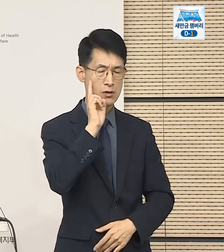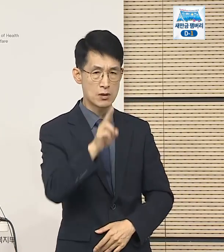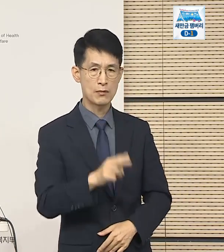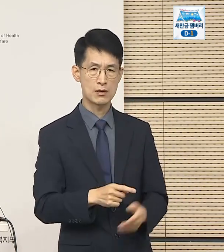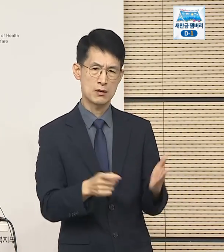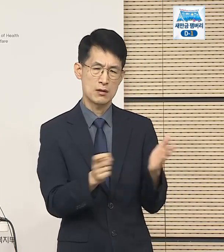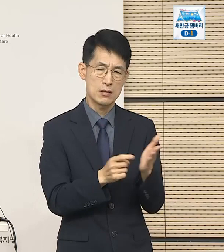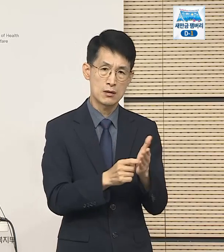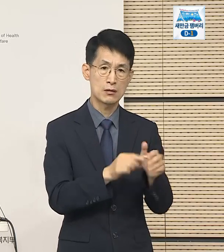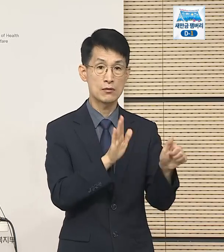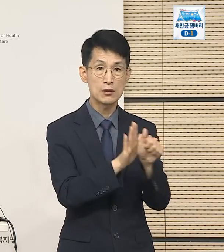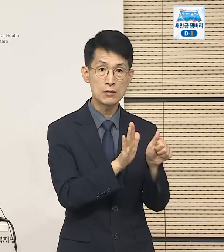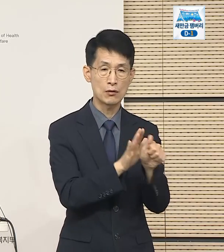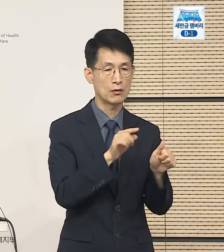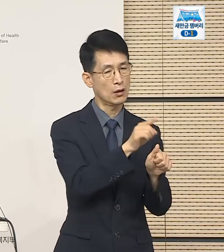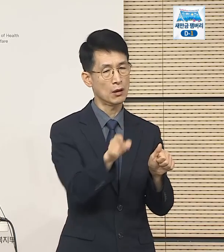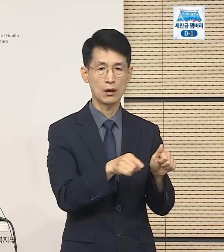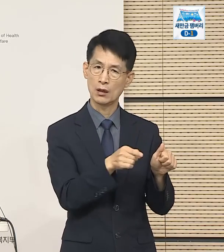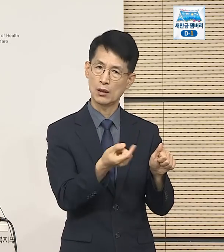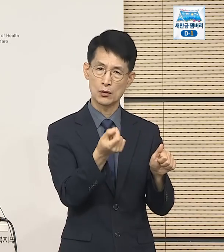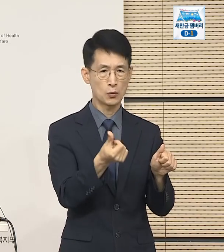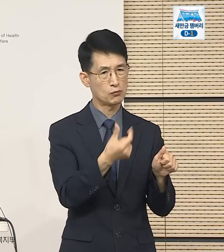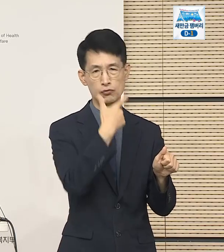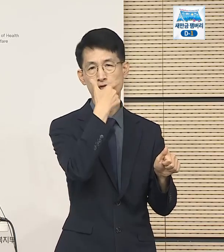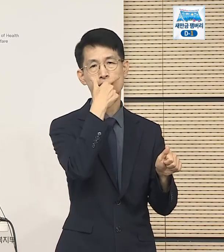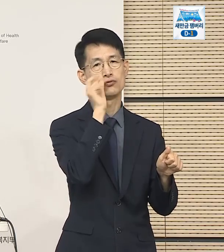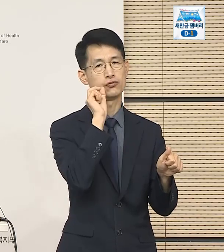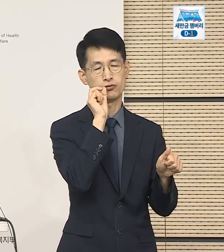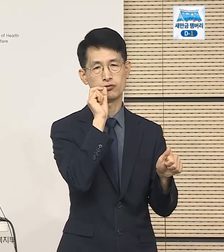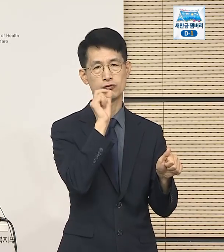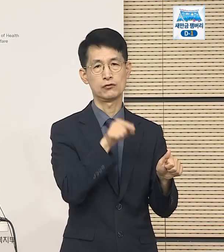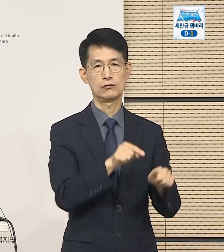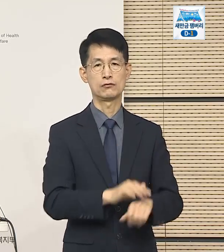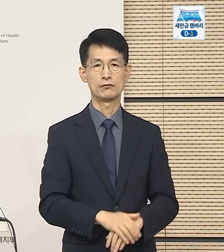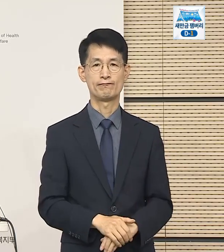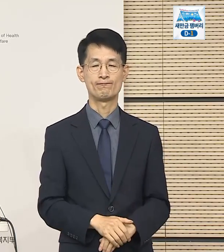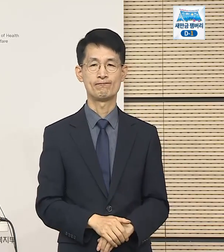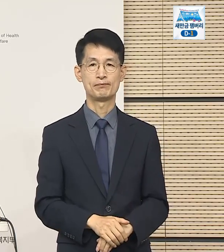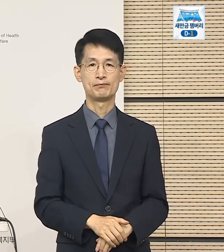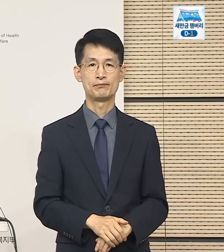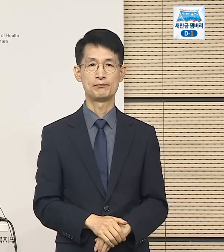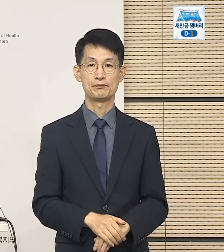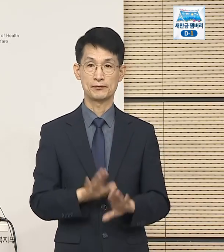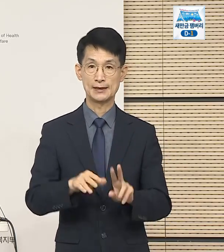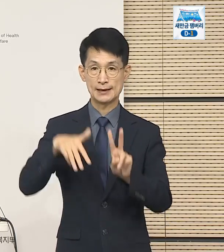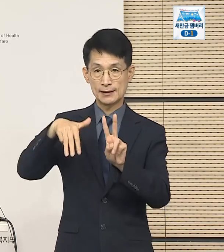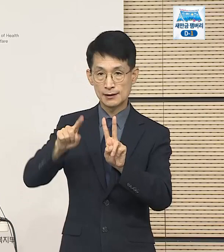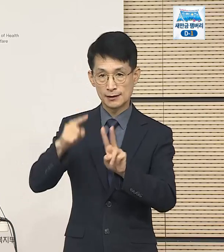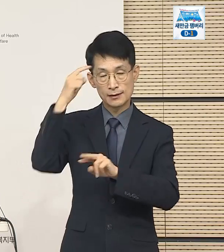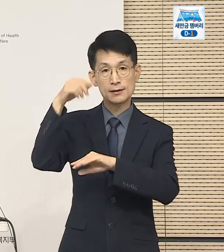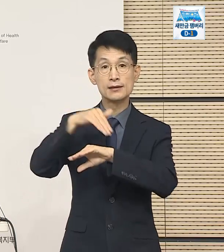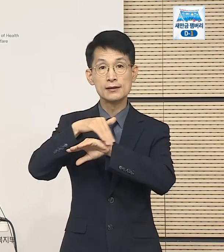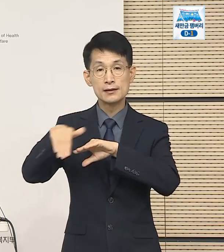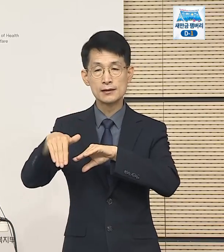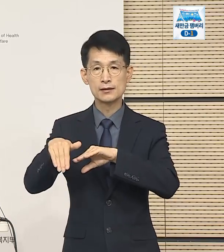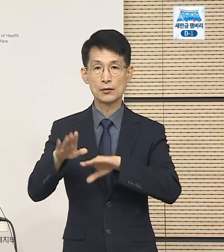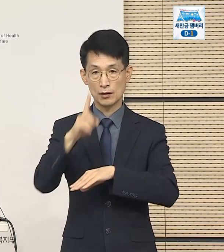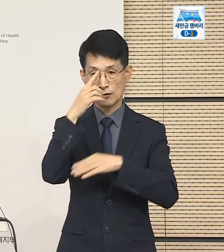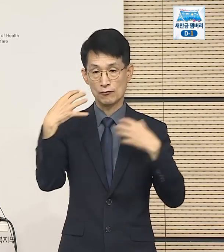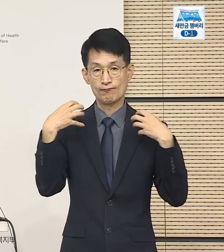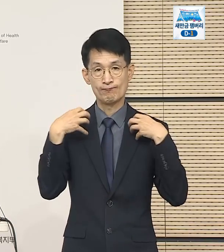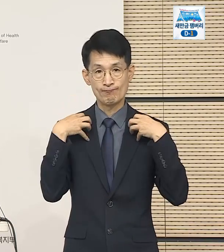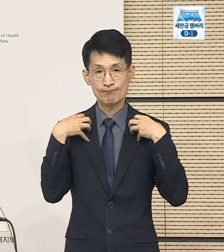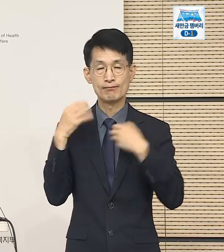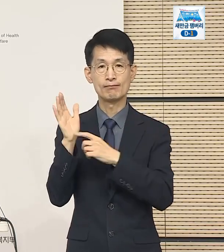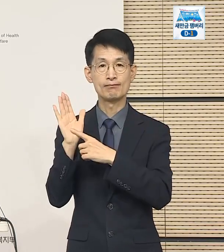지원과 정책 기반 확장에는 미흡했다는 한계가 있었습니다 2차 계획은 올해 정부가